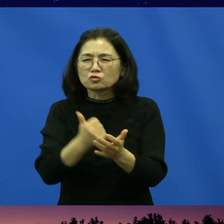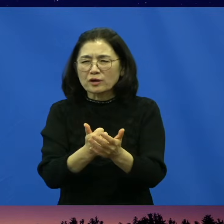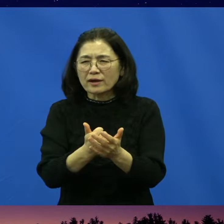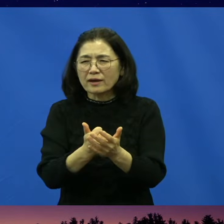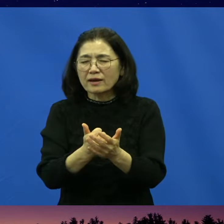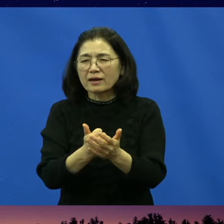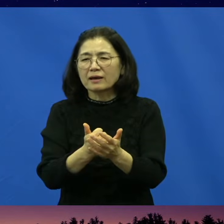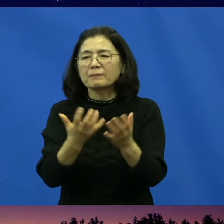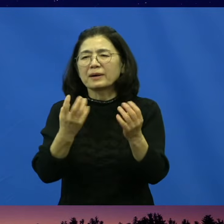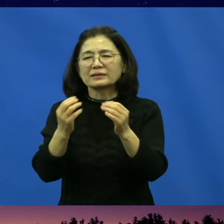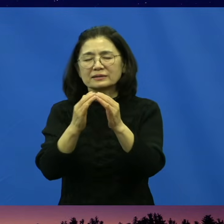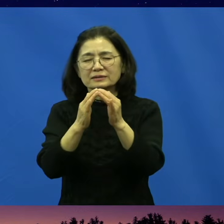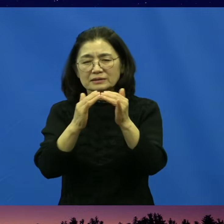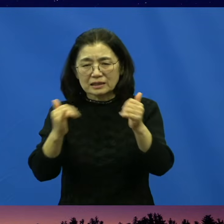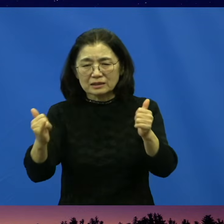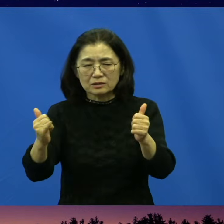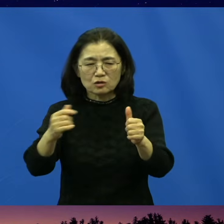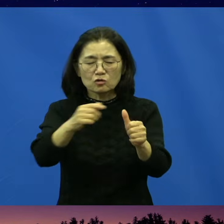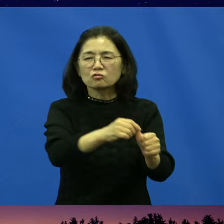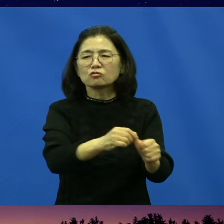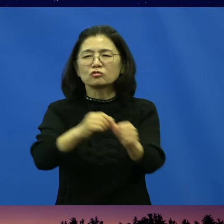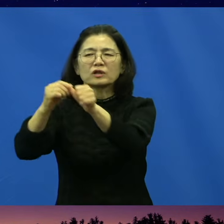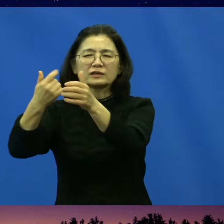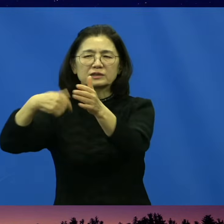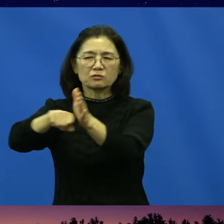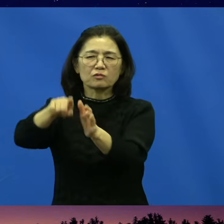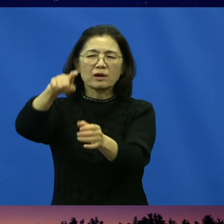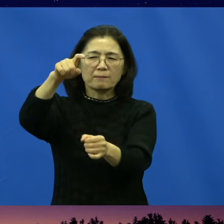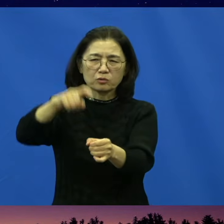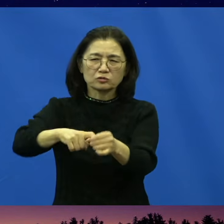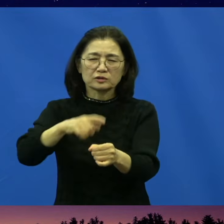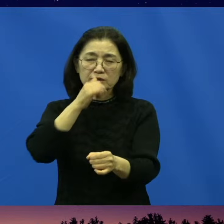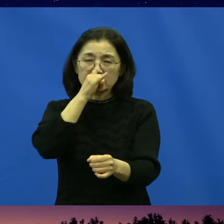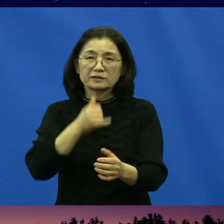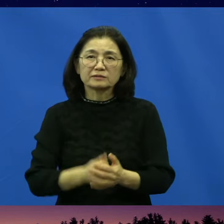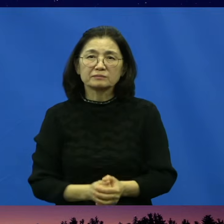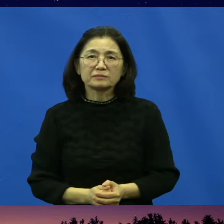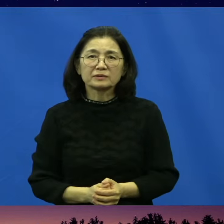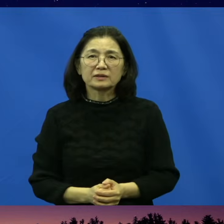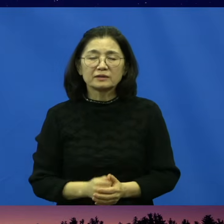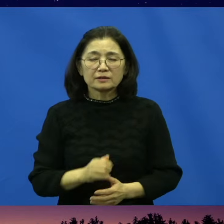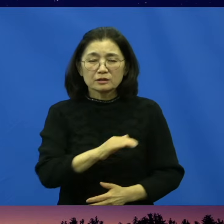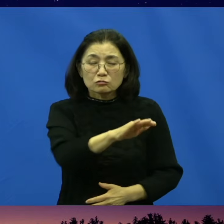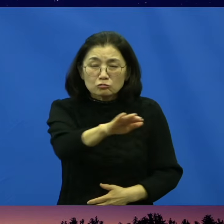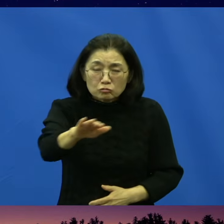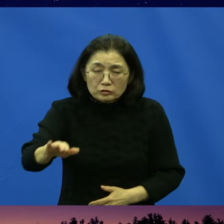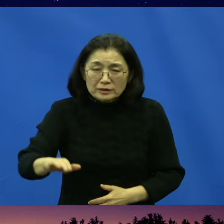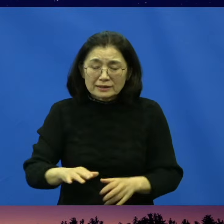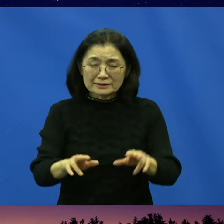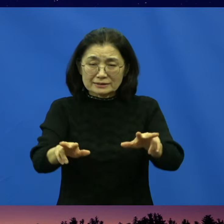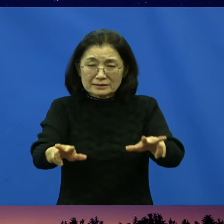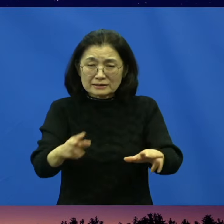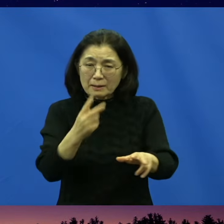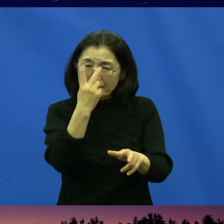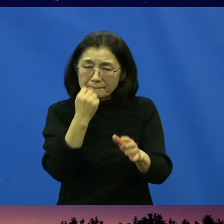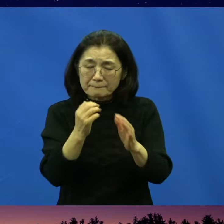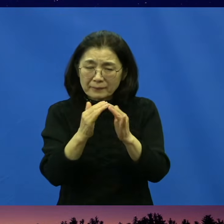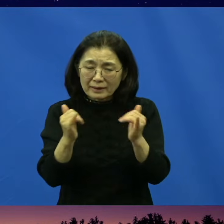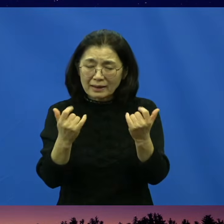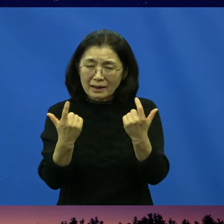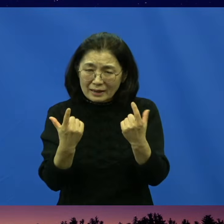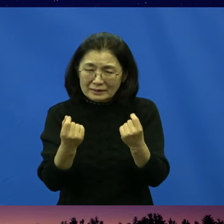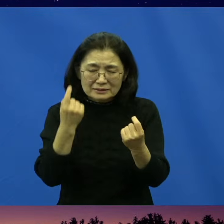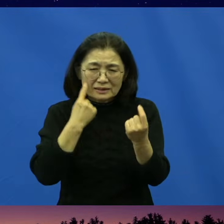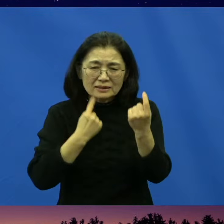오신 것 아니겠습니까? 여러분, 우리에게 바디메오 같은 상한 심령이 필요합니다. 주님 나를